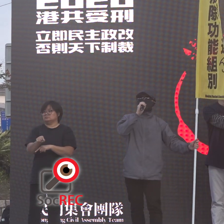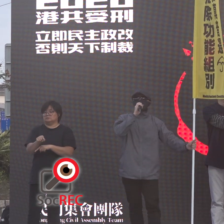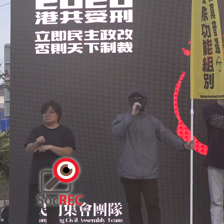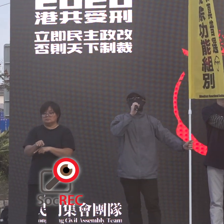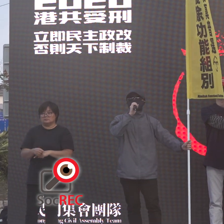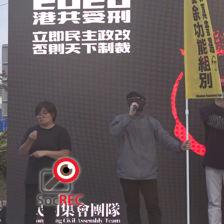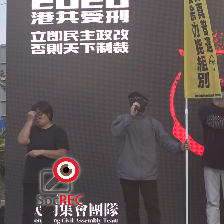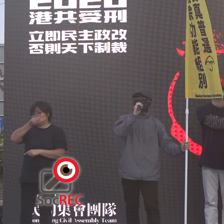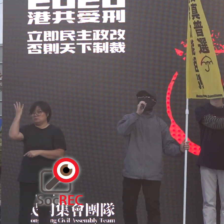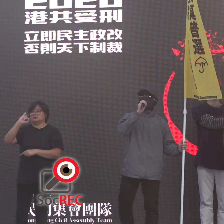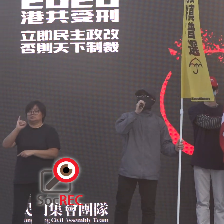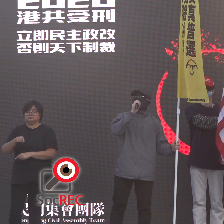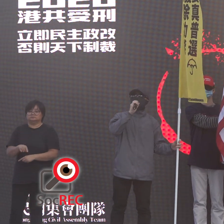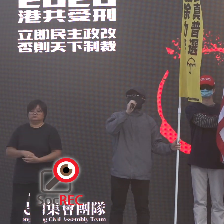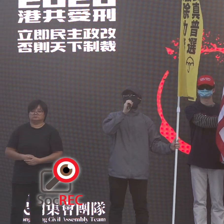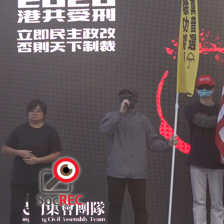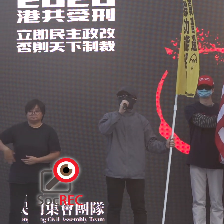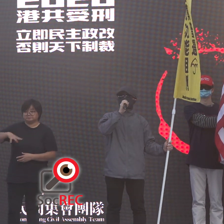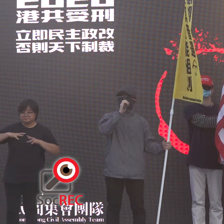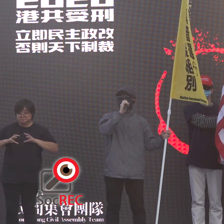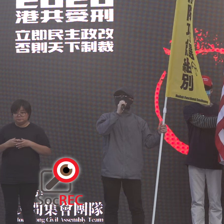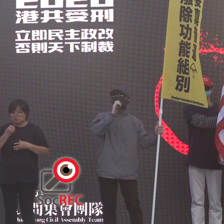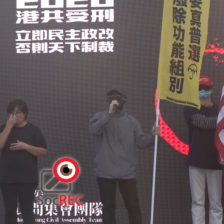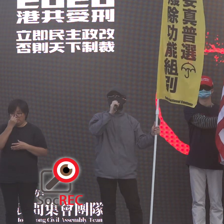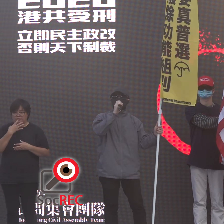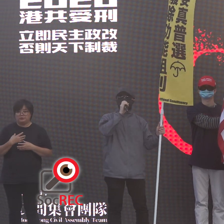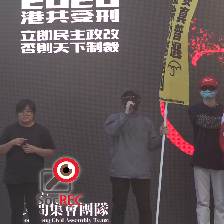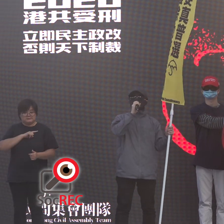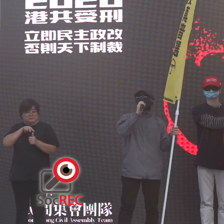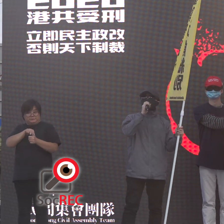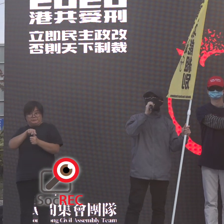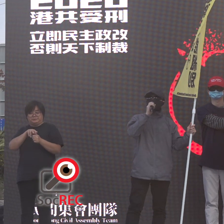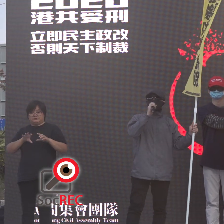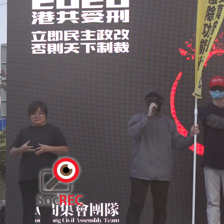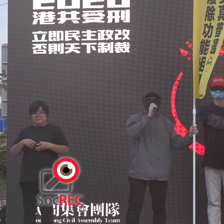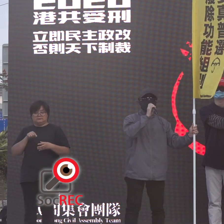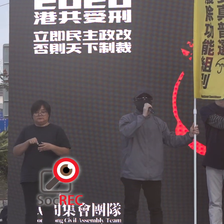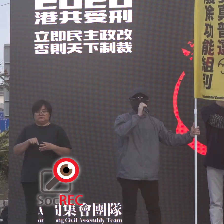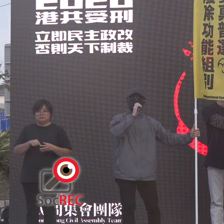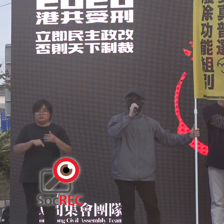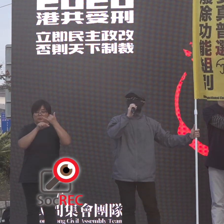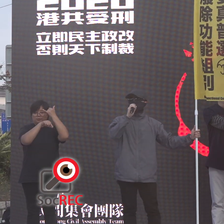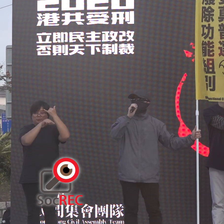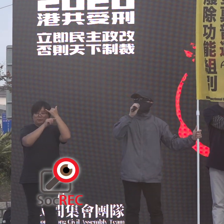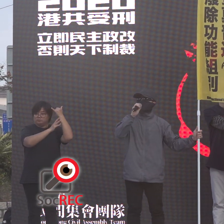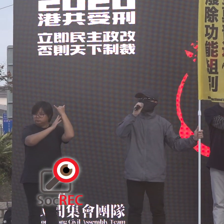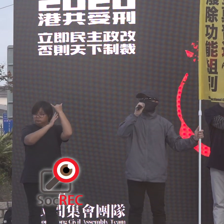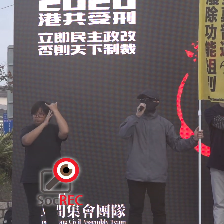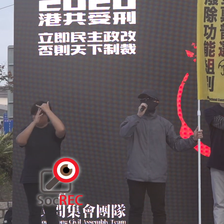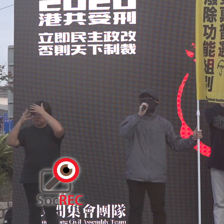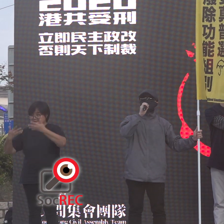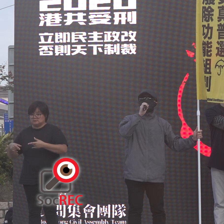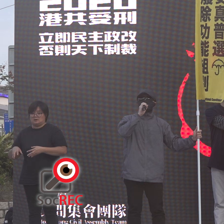我們香港自治行動在六月開始，我哋就係同大家一齊。我哋最初就係